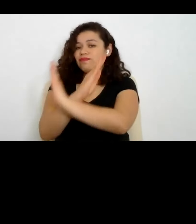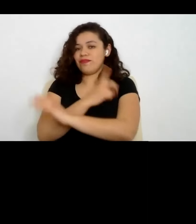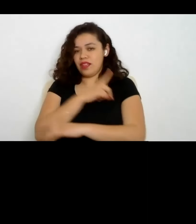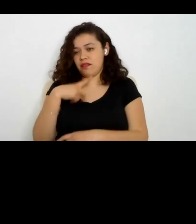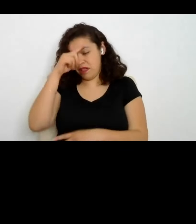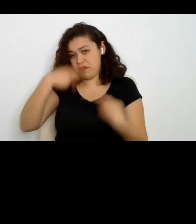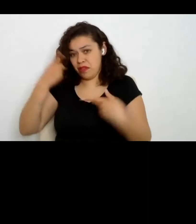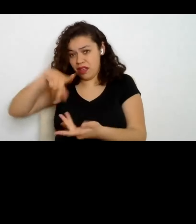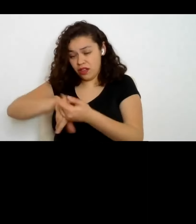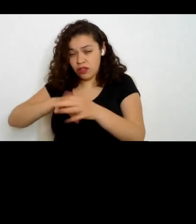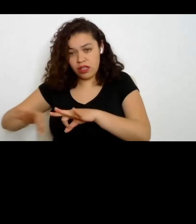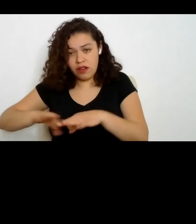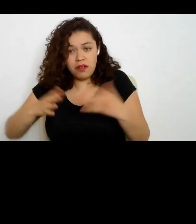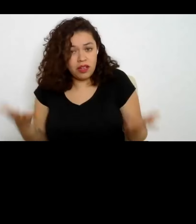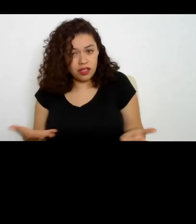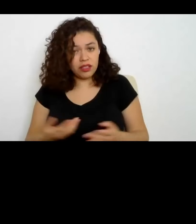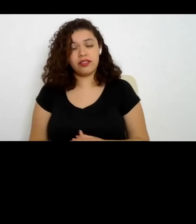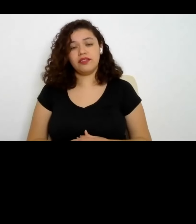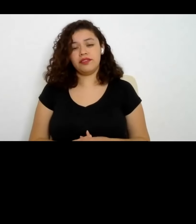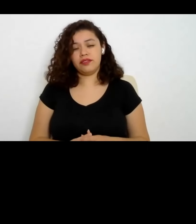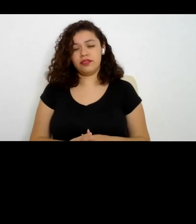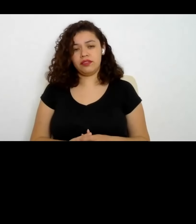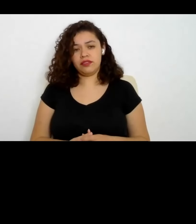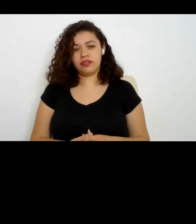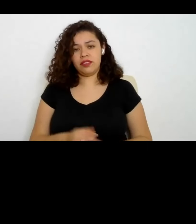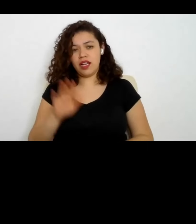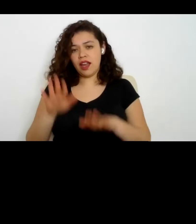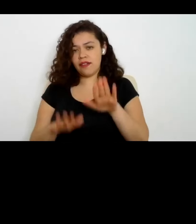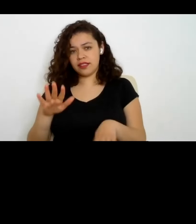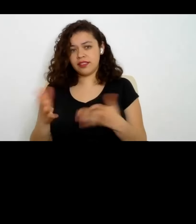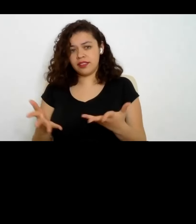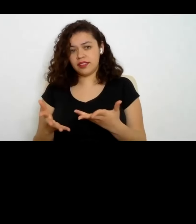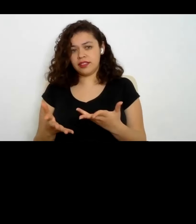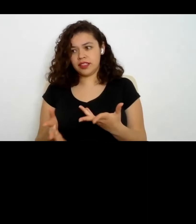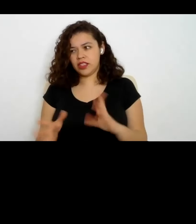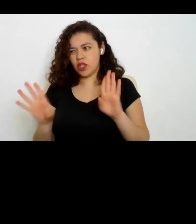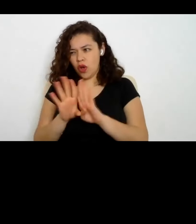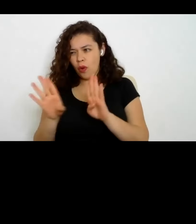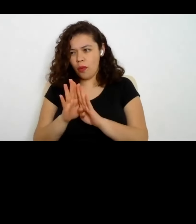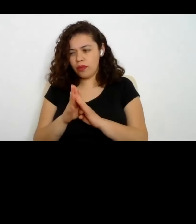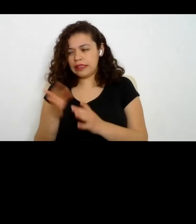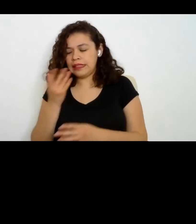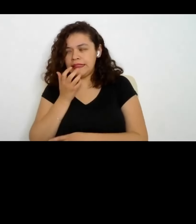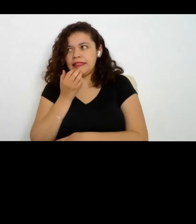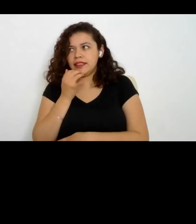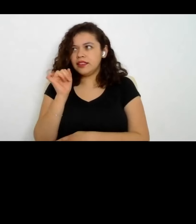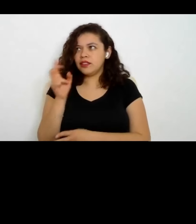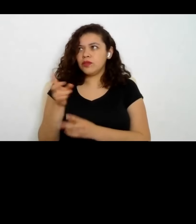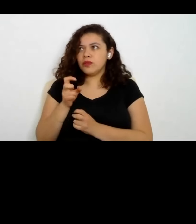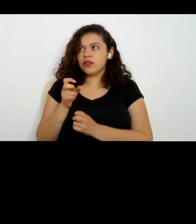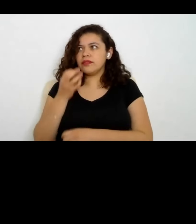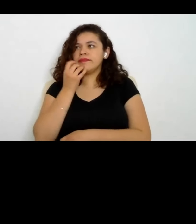empleados, porque finalmente, pues a veces le puede resultar muy tentador para un empleado el que alguien